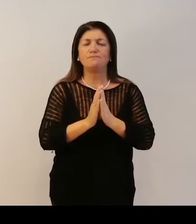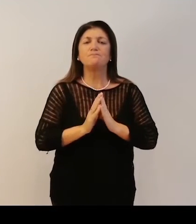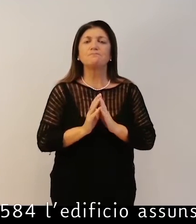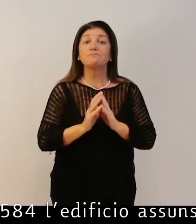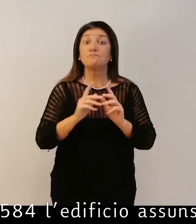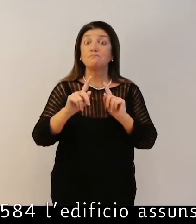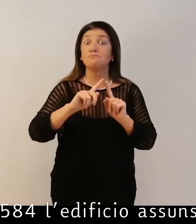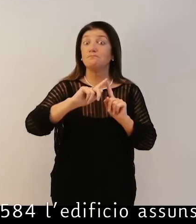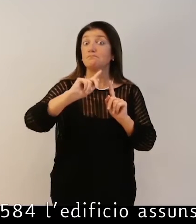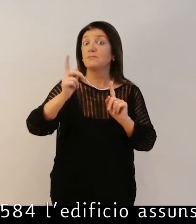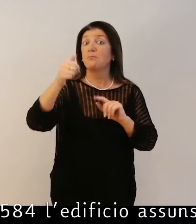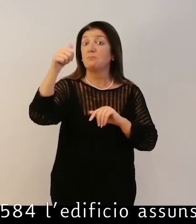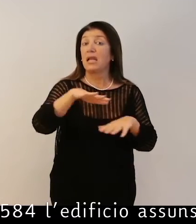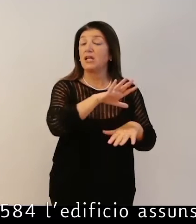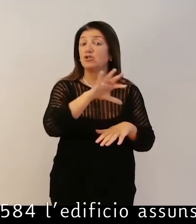Nel